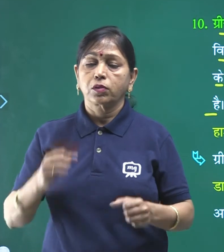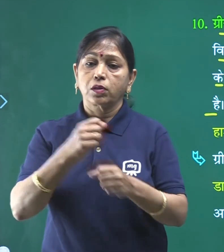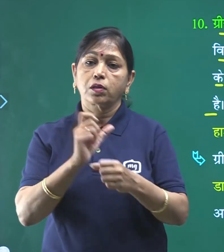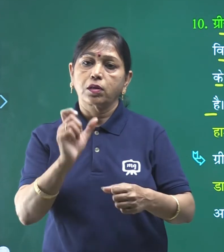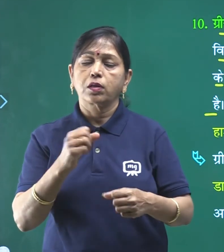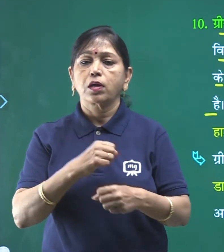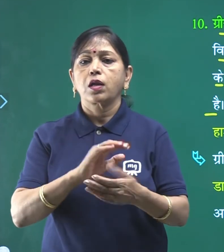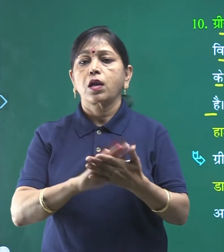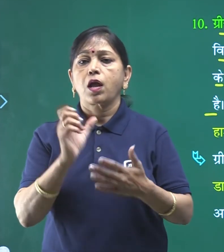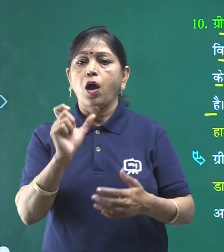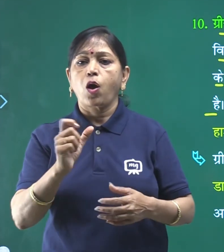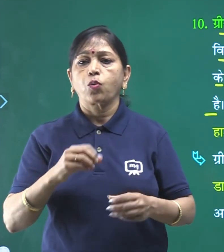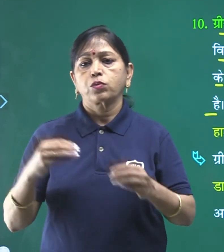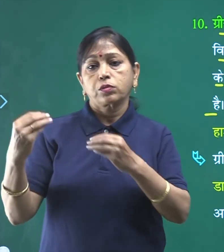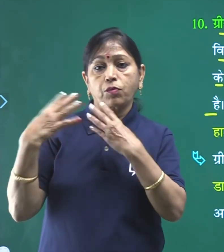कहते हैं